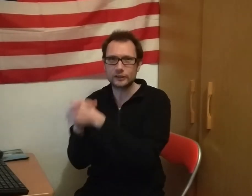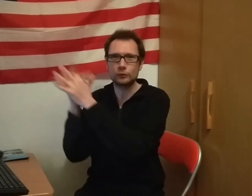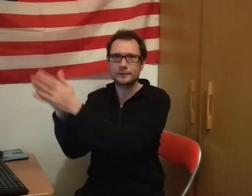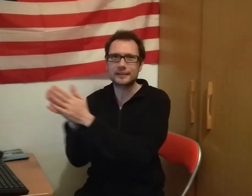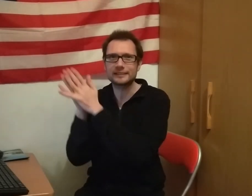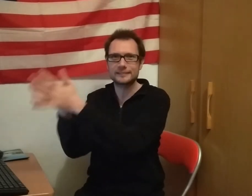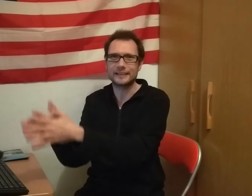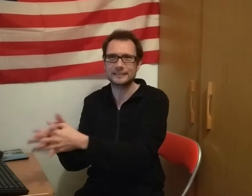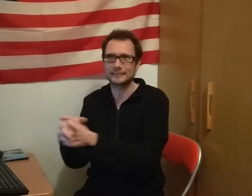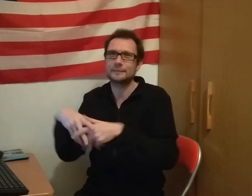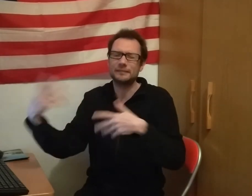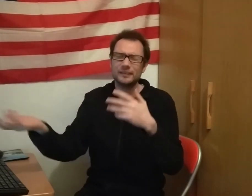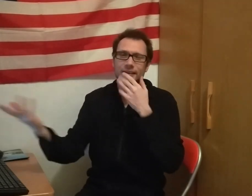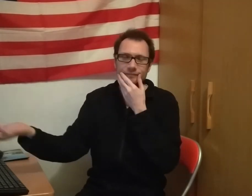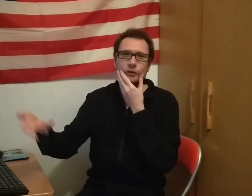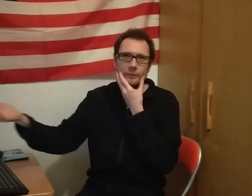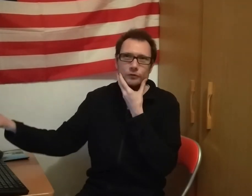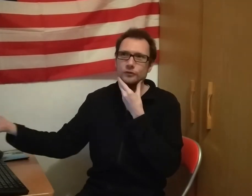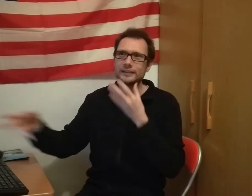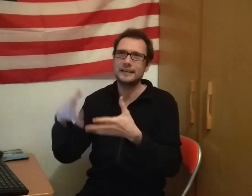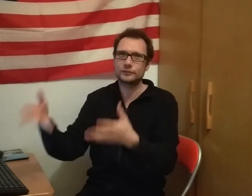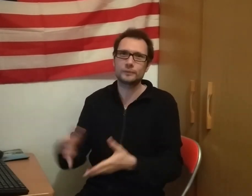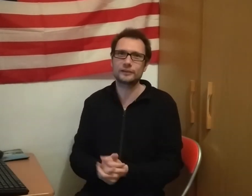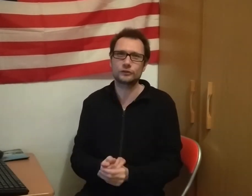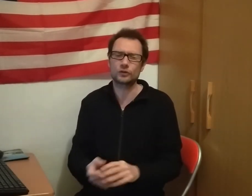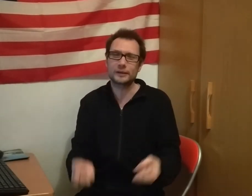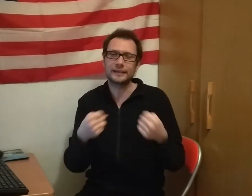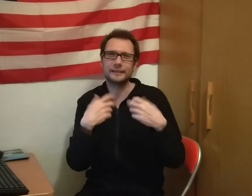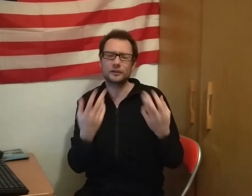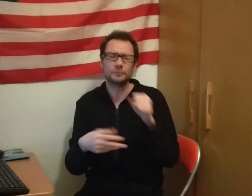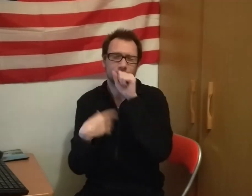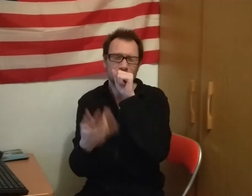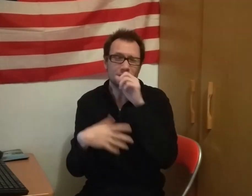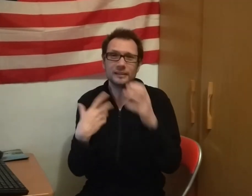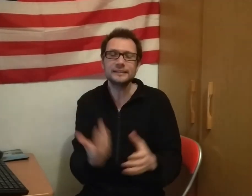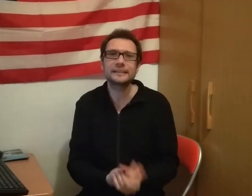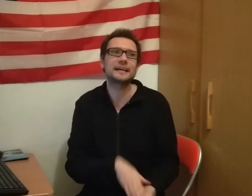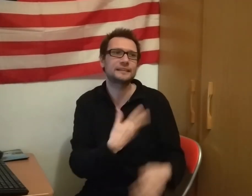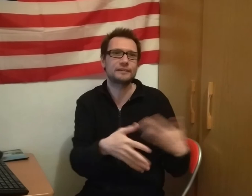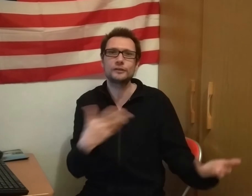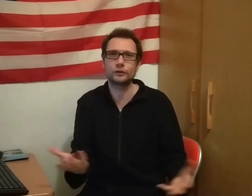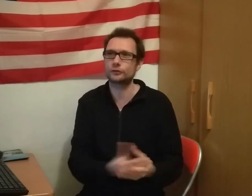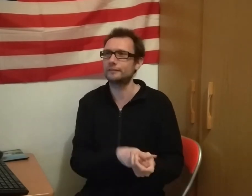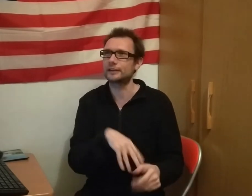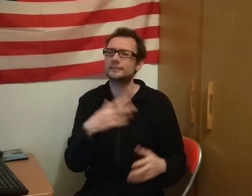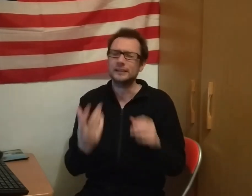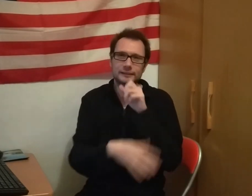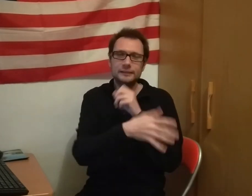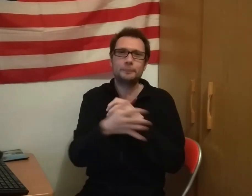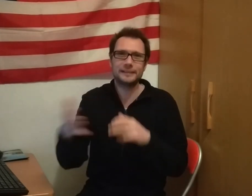cómo trabajar desde casa, que también veo que hay muchos canales sobre eso, ¿no? Cómo ganar dinero desde casa, hay varios negocios, varias